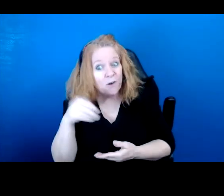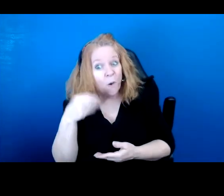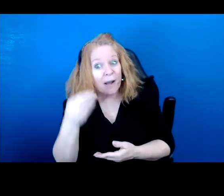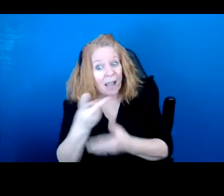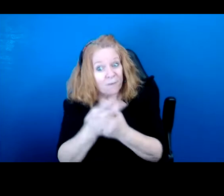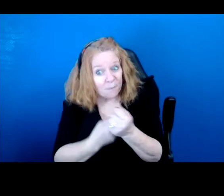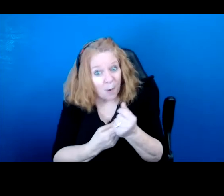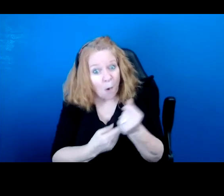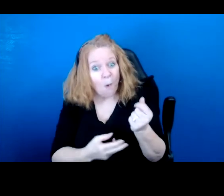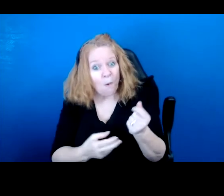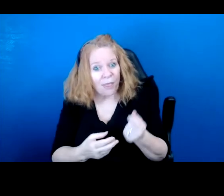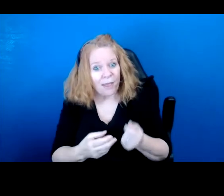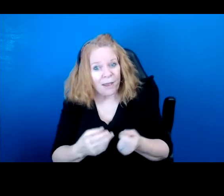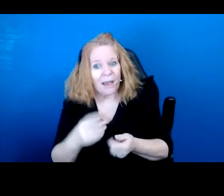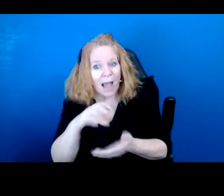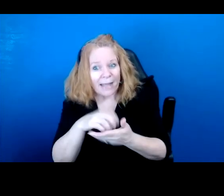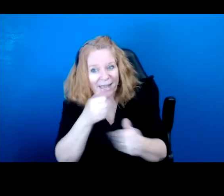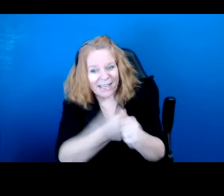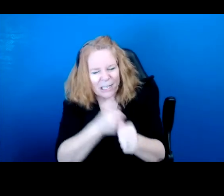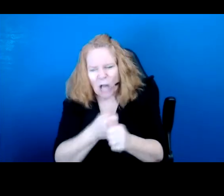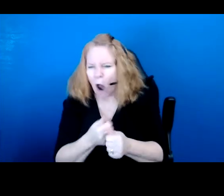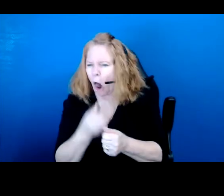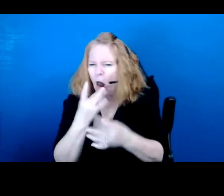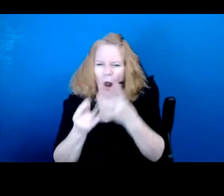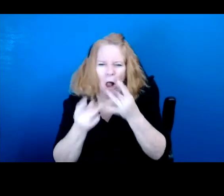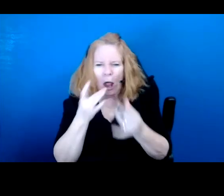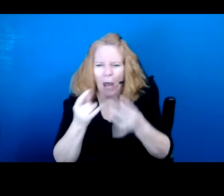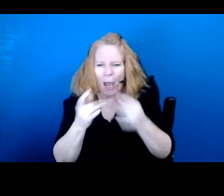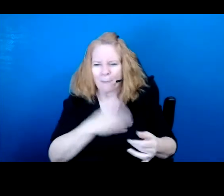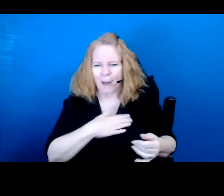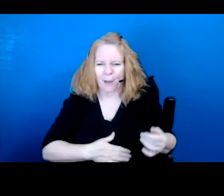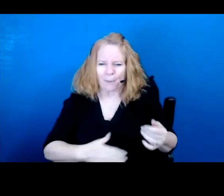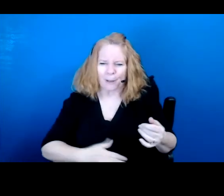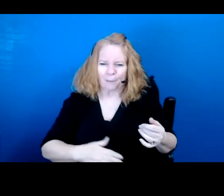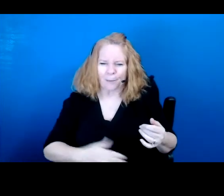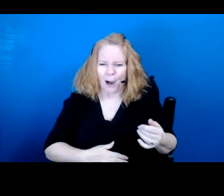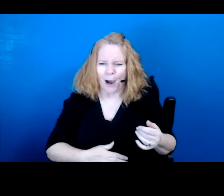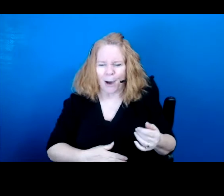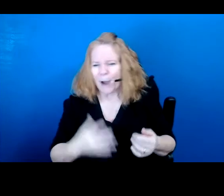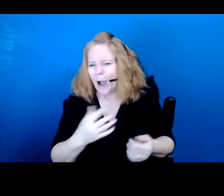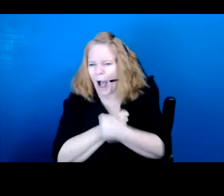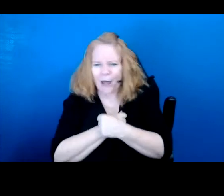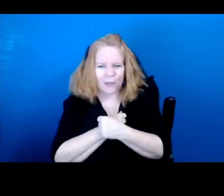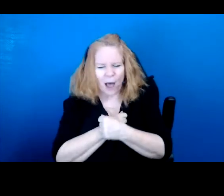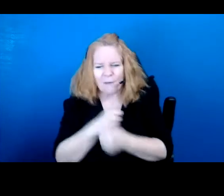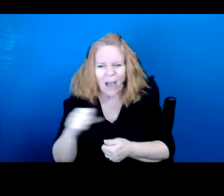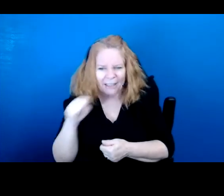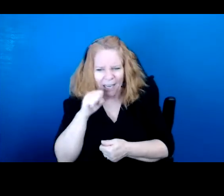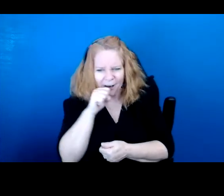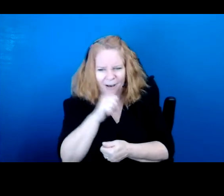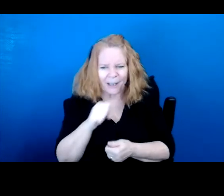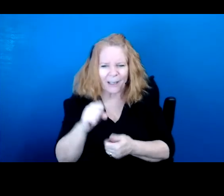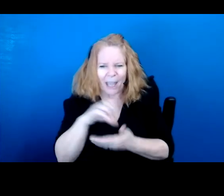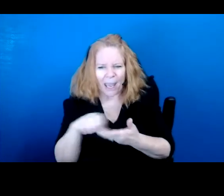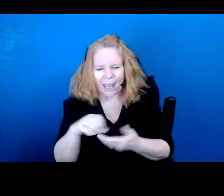y ella le dio a un pedazo de la tarta de zanahoria y ambos dijeron ay qué rico me encanta